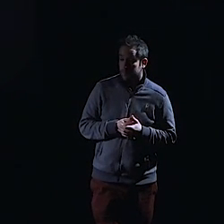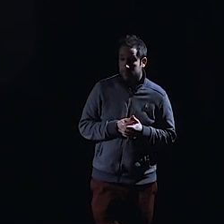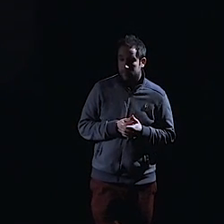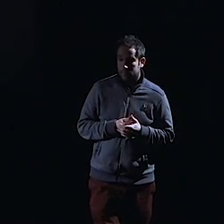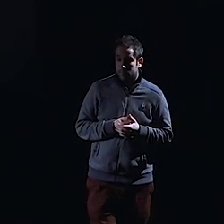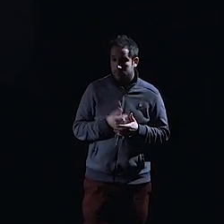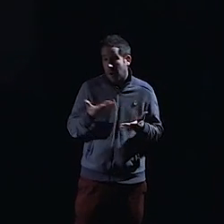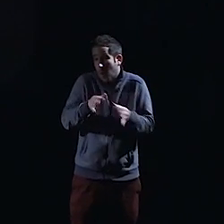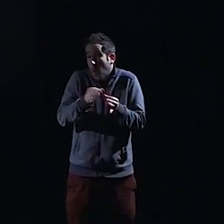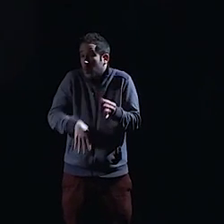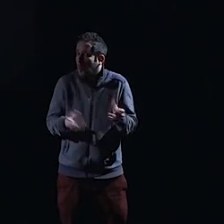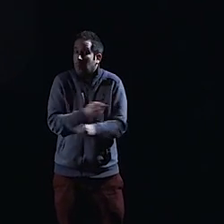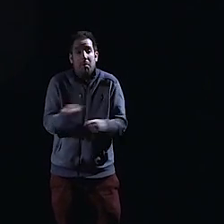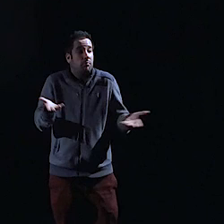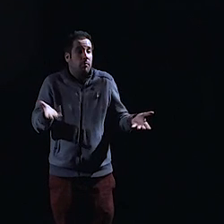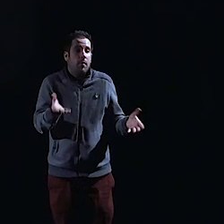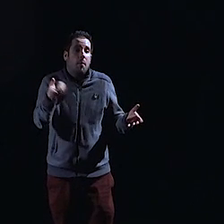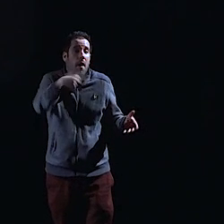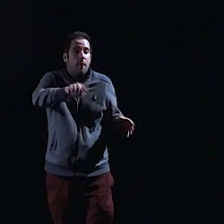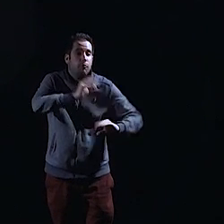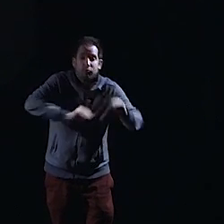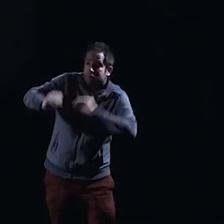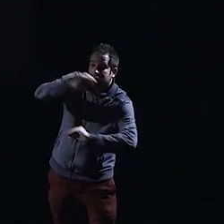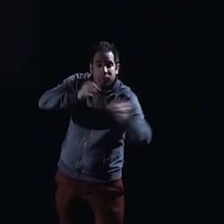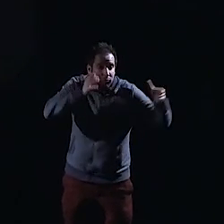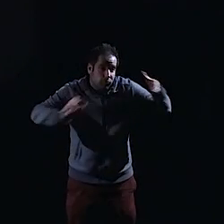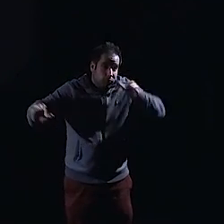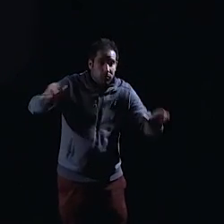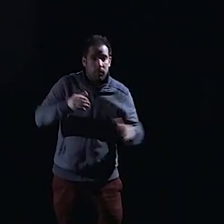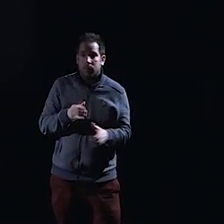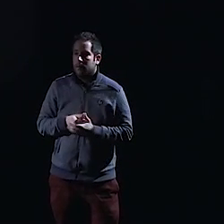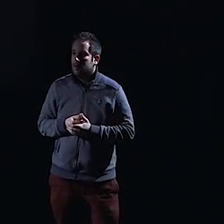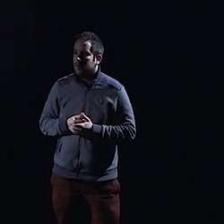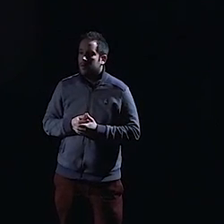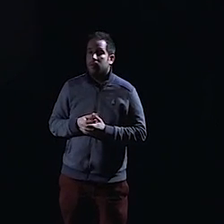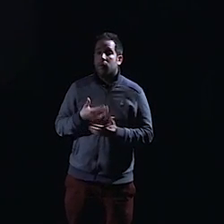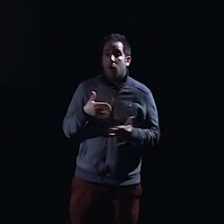C'est un peu une conclusion comme ça. Prenez soin de vous, quoi. J'ai l'impression, à moins qu'il y ait une autre question.